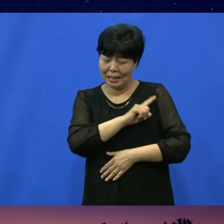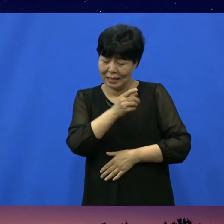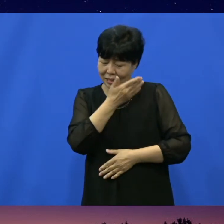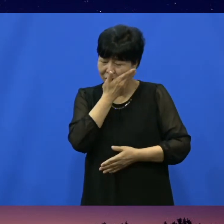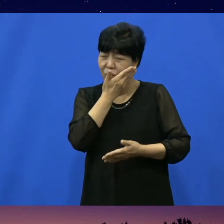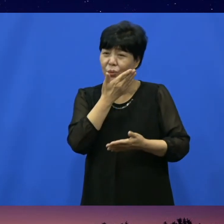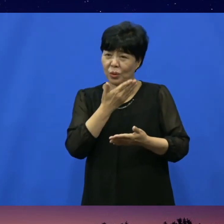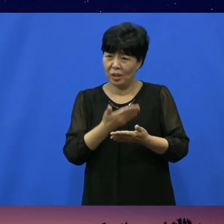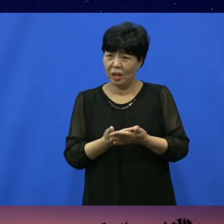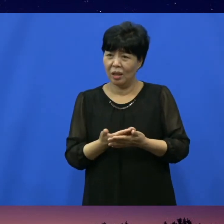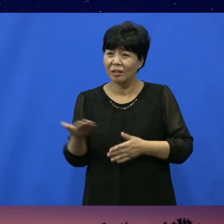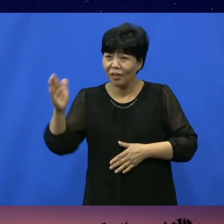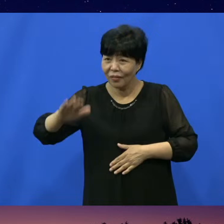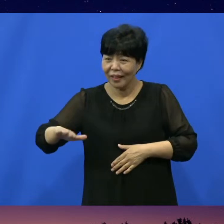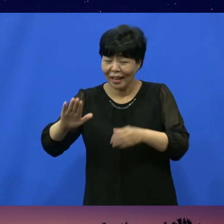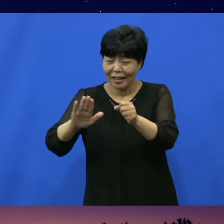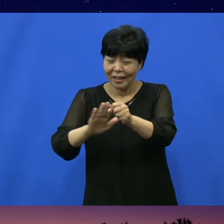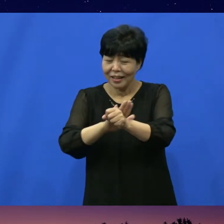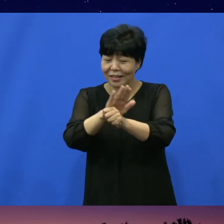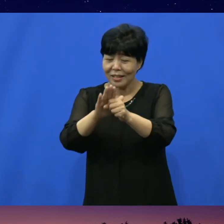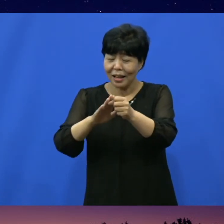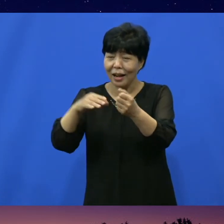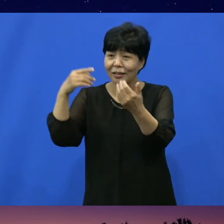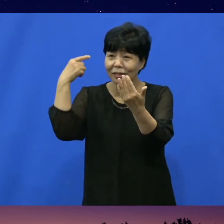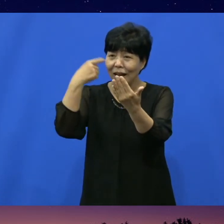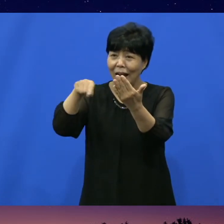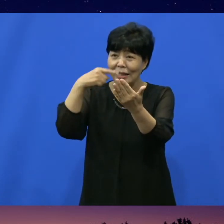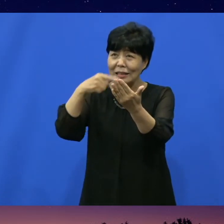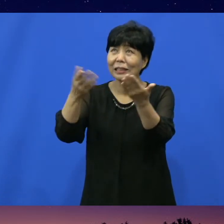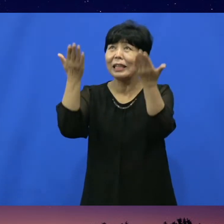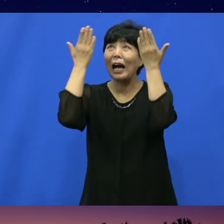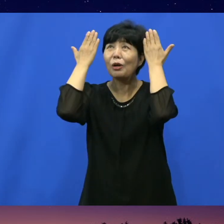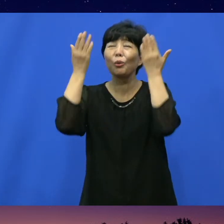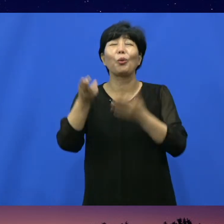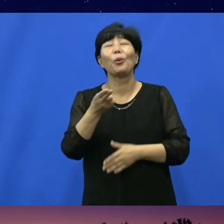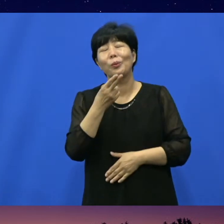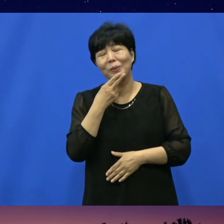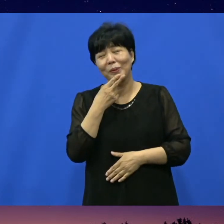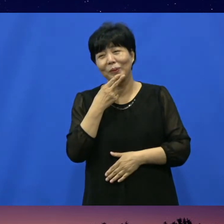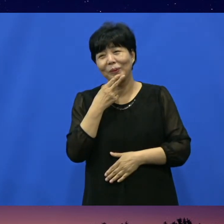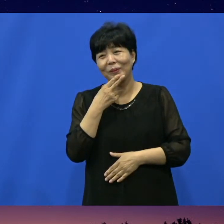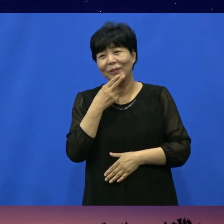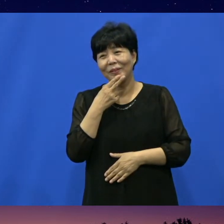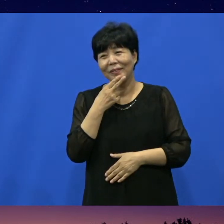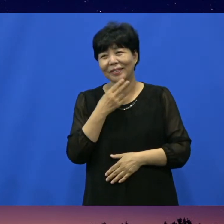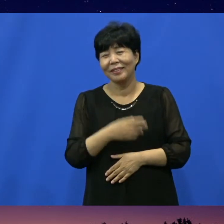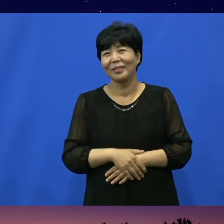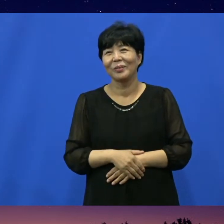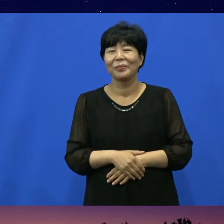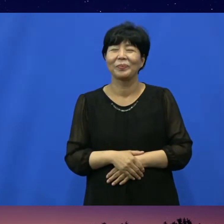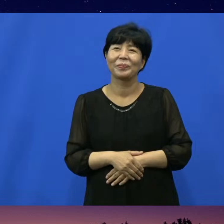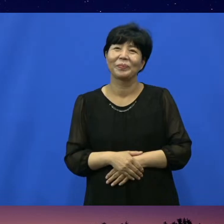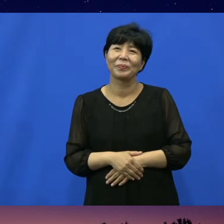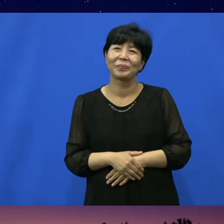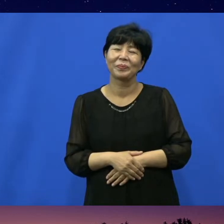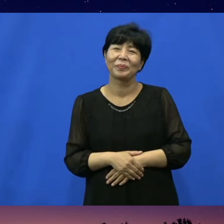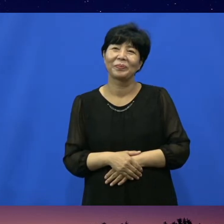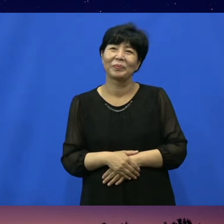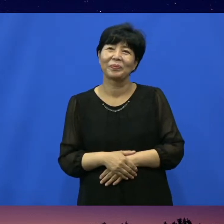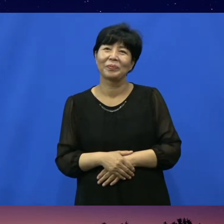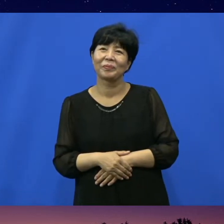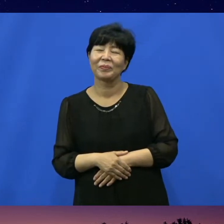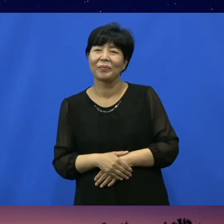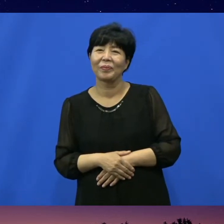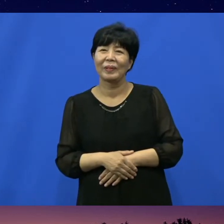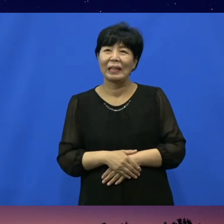학교는 없어요. 세상에 온갖 학원들이 다 있어요. 별별 학교가 다 있고 배울 것도 많지만 여러분, 다른 것을, 어떤